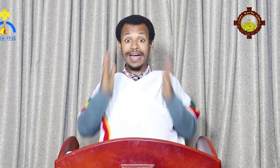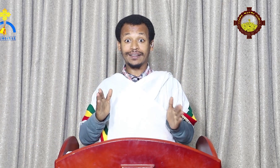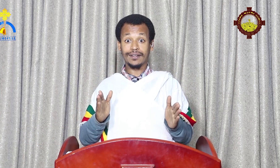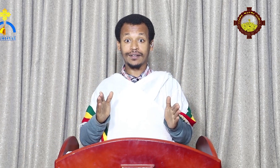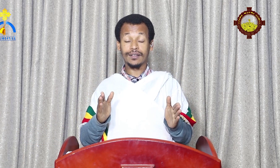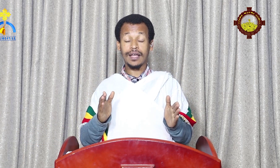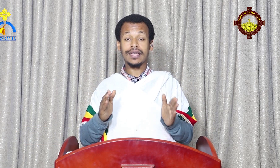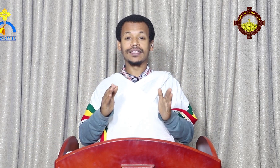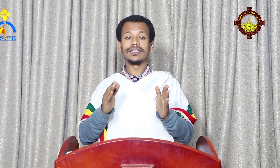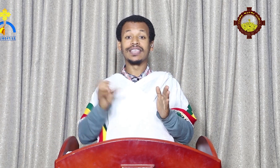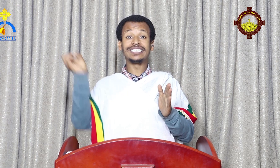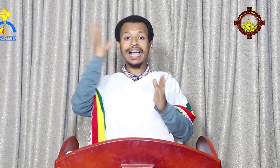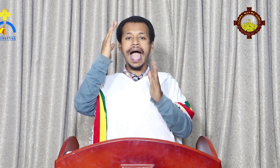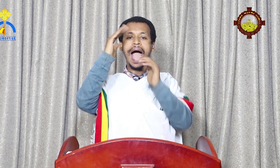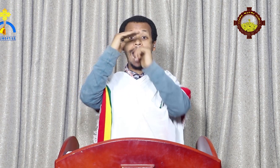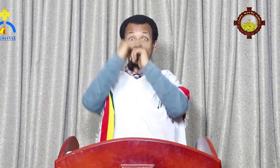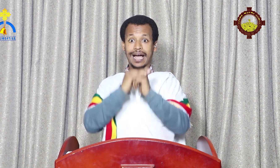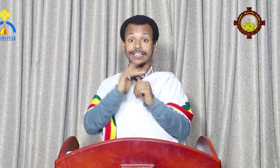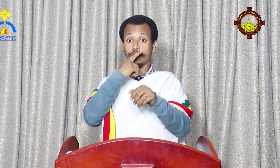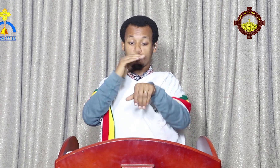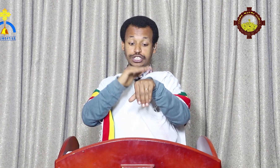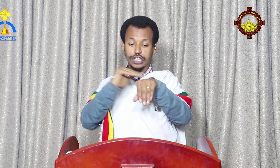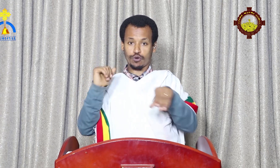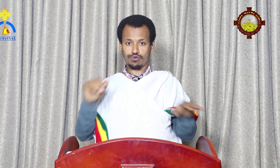ቅዱሳን የሰካ አምላክ ተብሎ ሲጠሩ